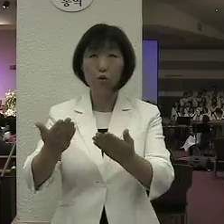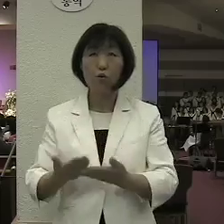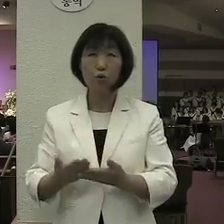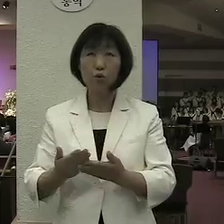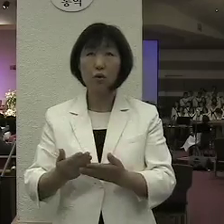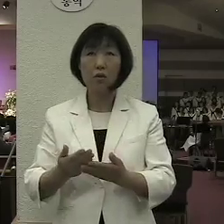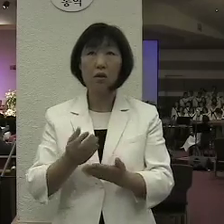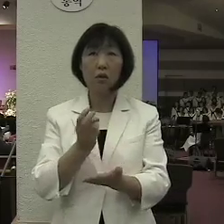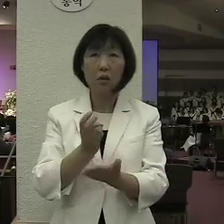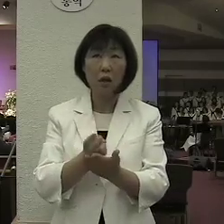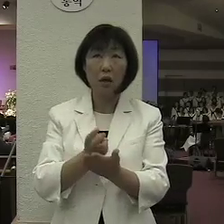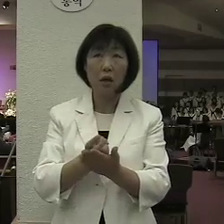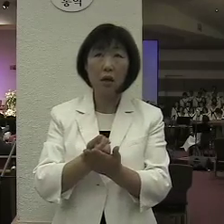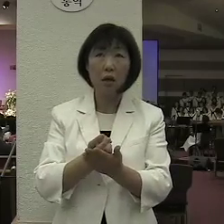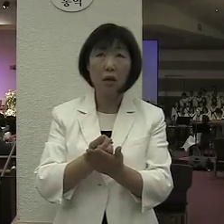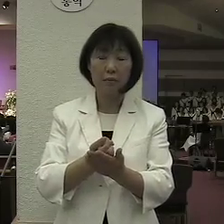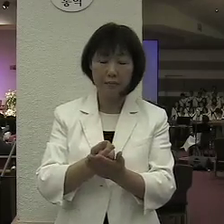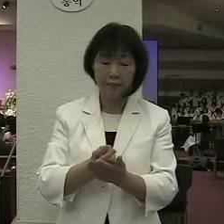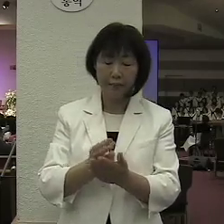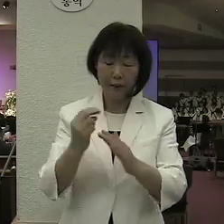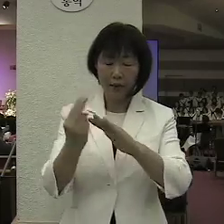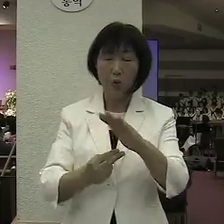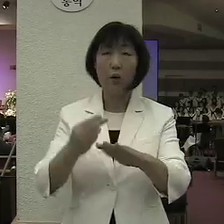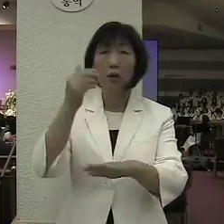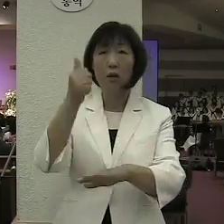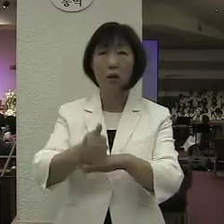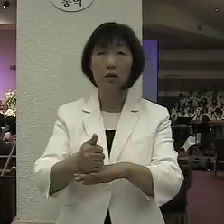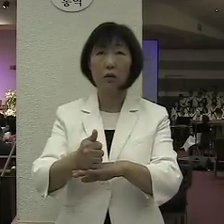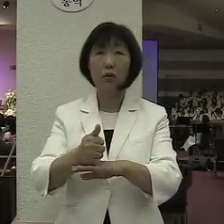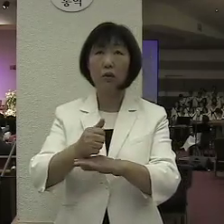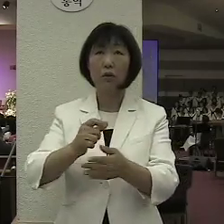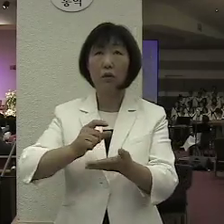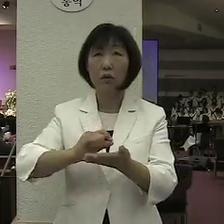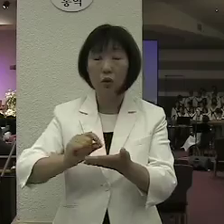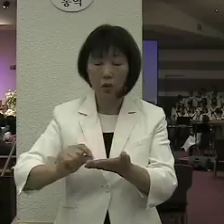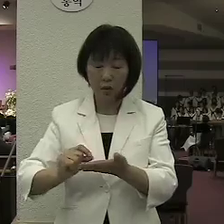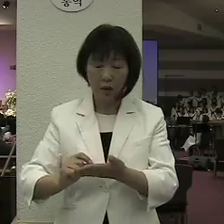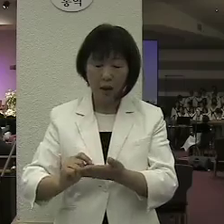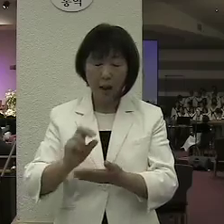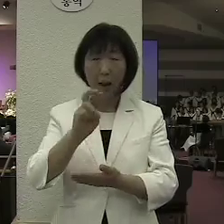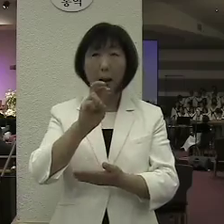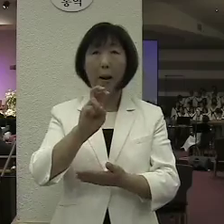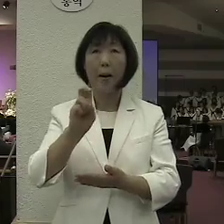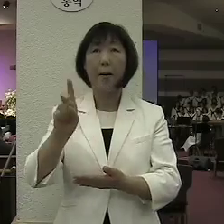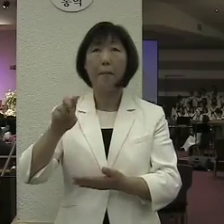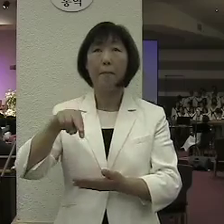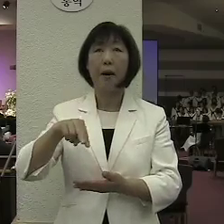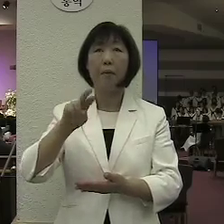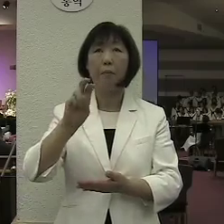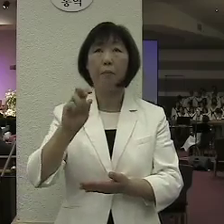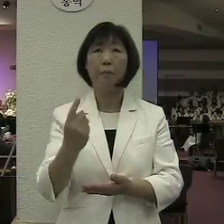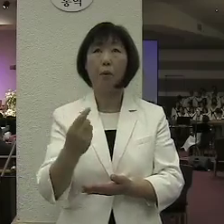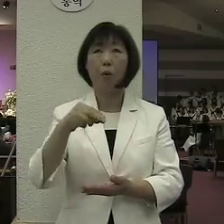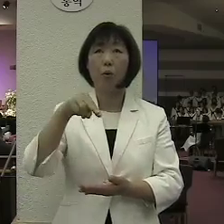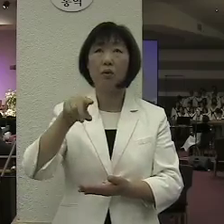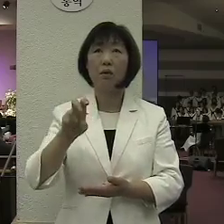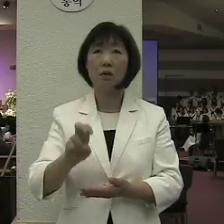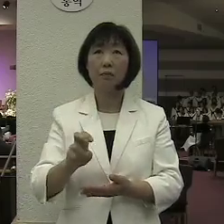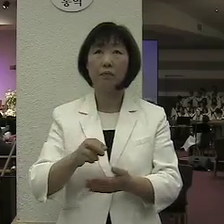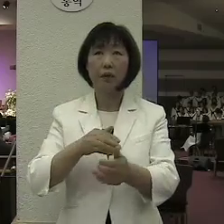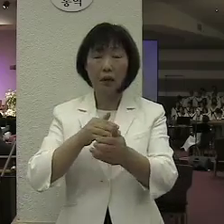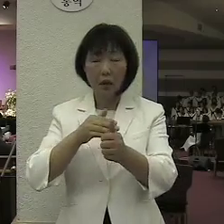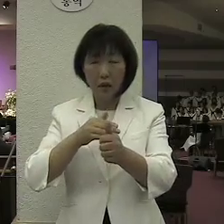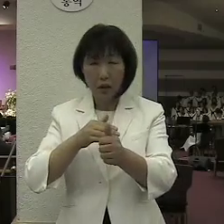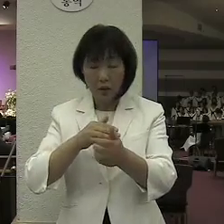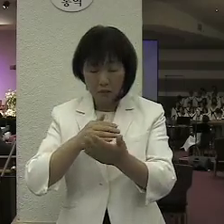승리하고 살 수 있다는 것을 보고 싶은 것입니다. 여러분, 요한계시록을 보면은요, 이 요한계시록은 참 어려울 때